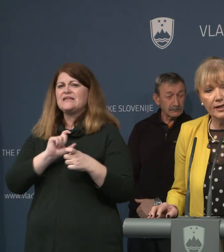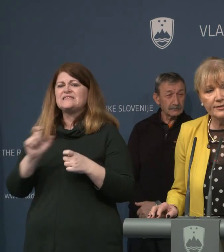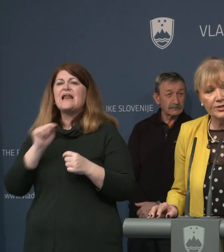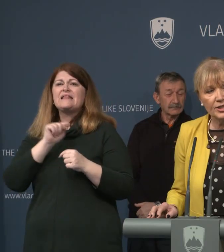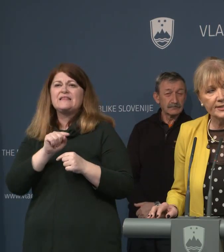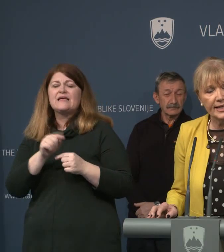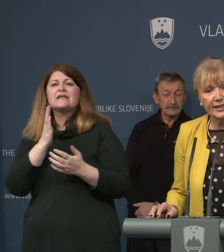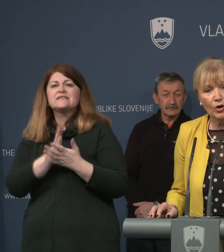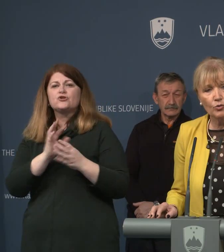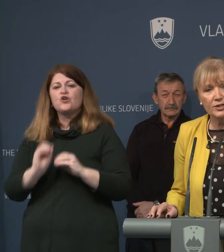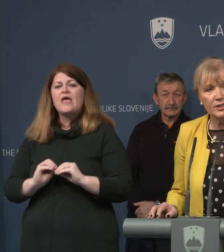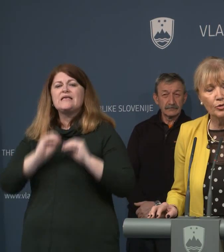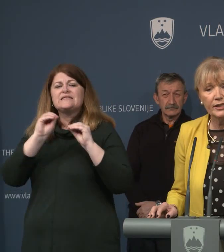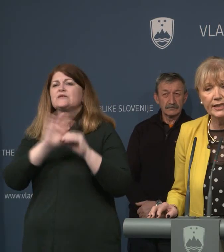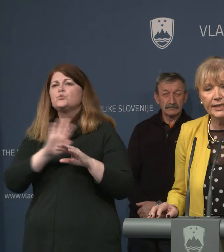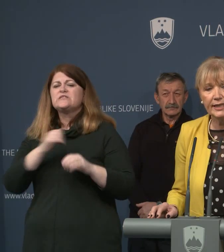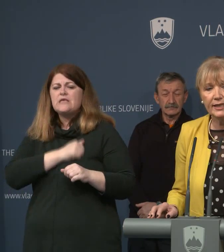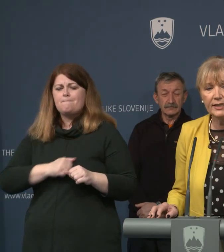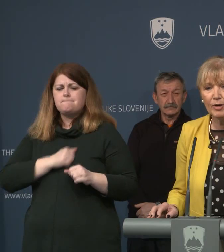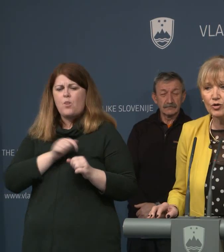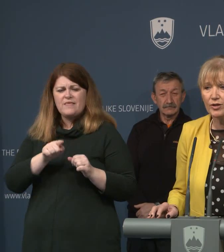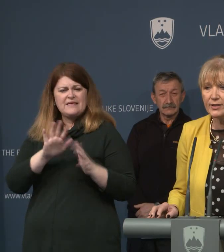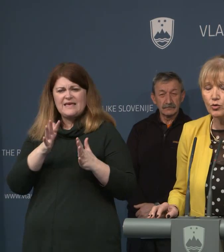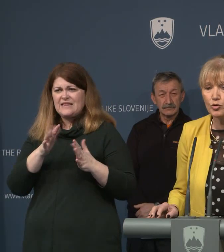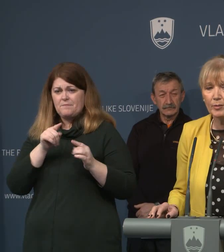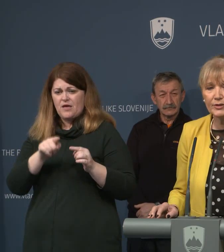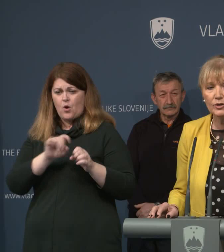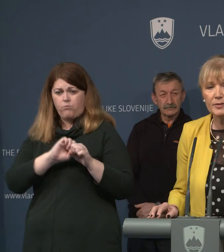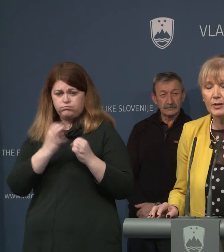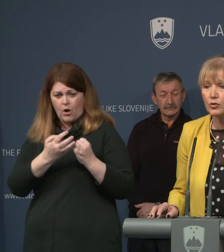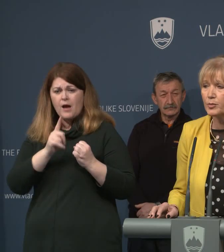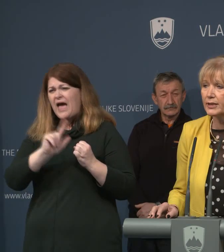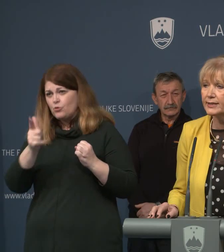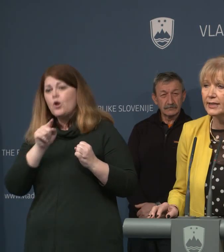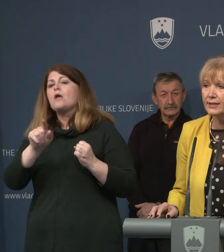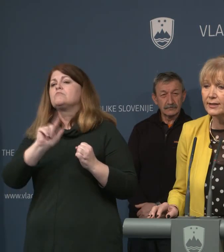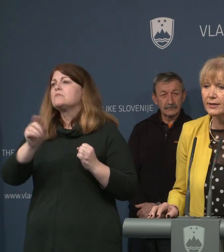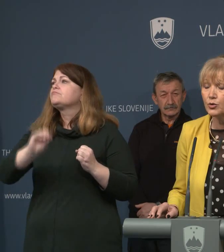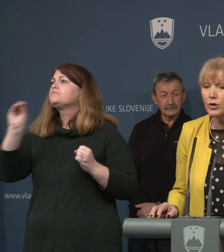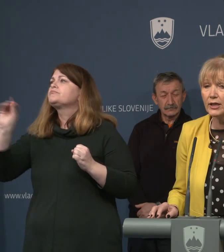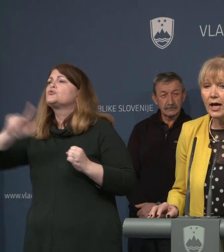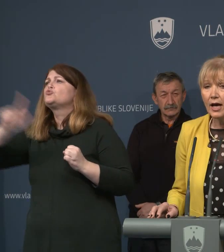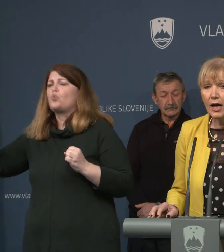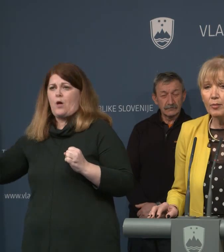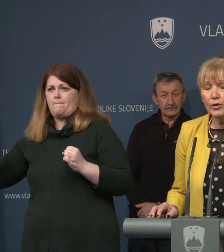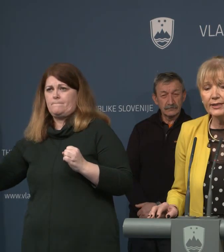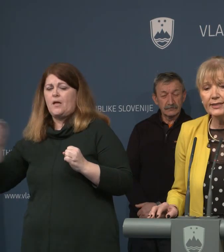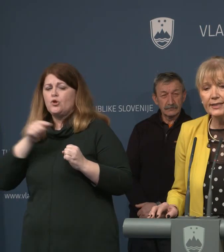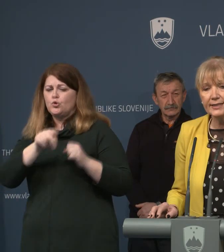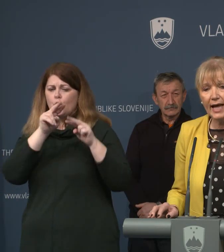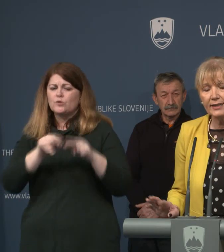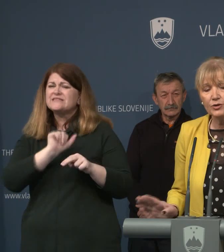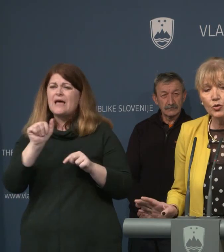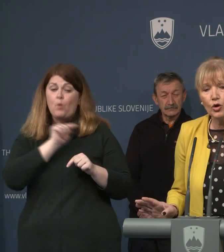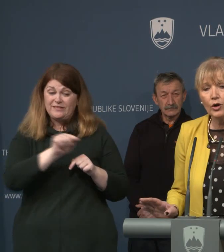tega, ker se že selijo vsi bolniki, ki nimajo tovrstne okužbe, ampak so tam hospitalizirani zaradi drugih